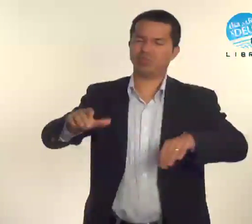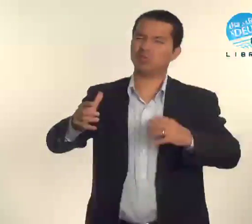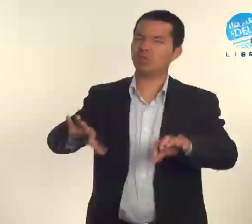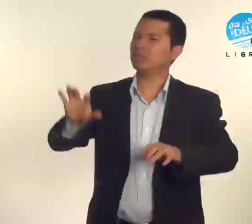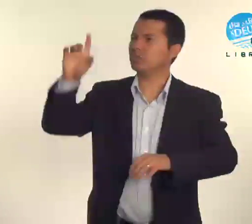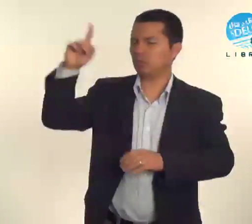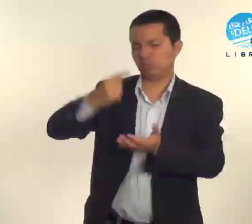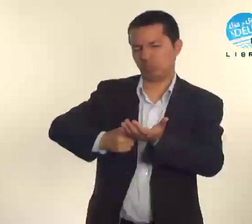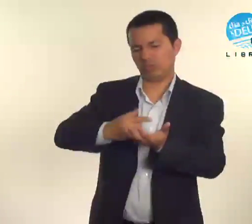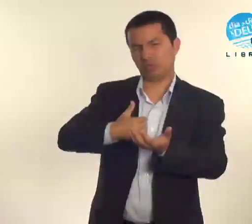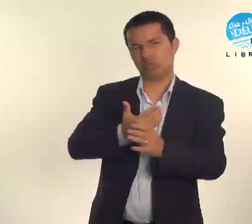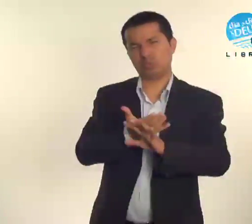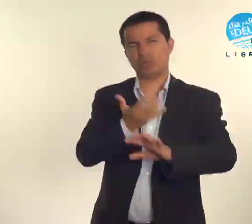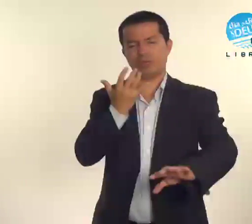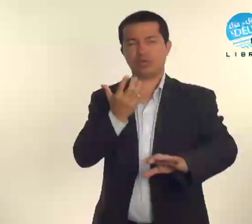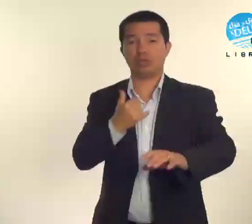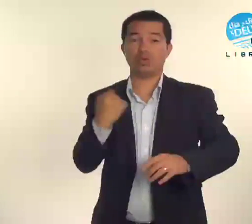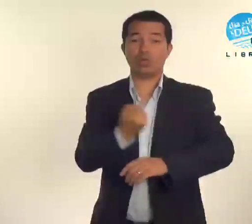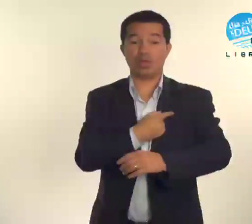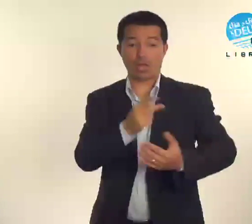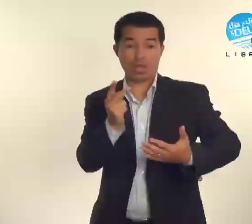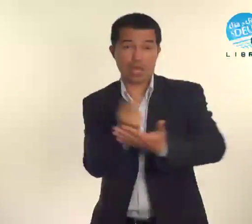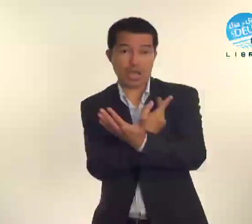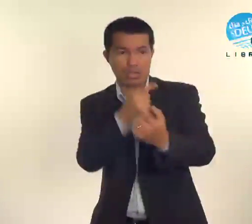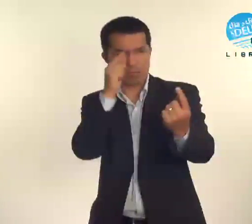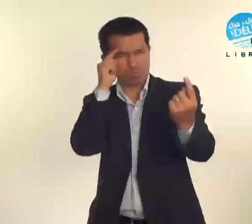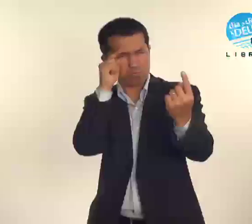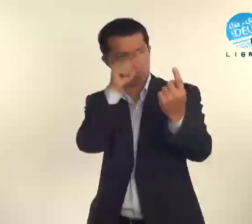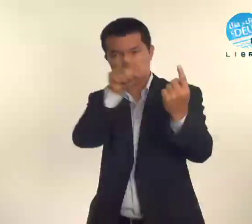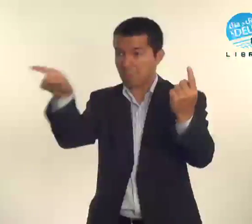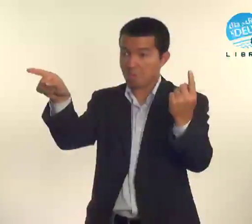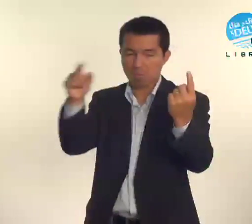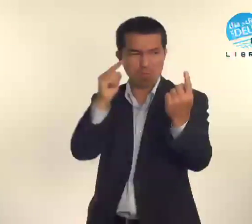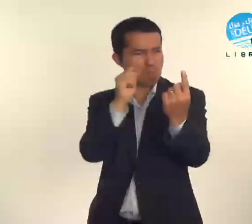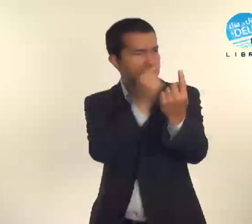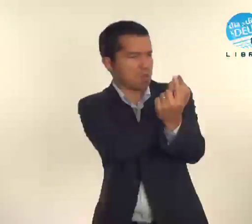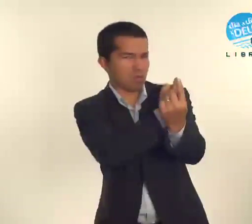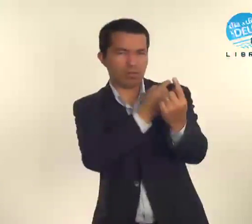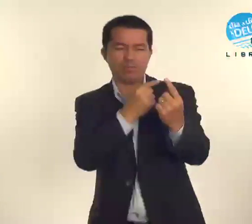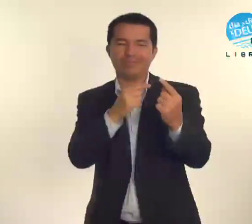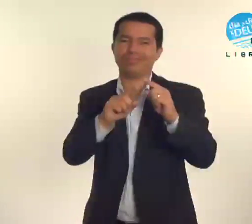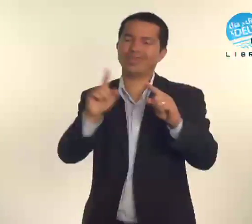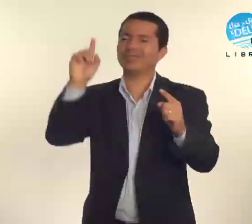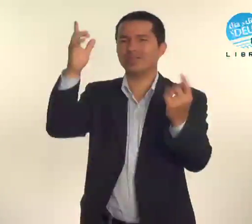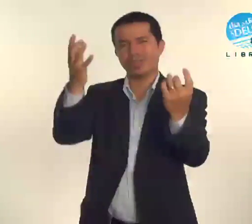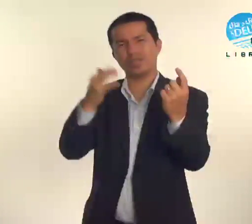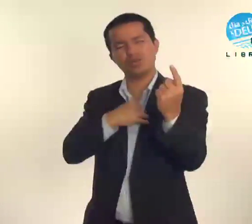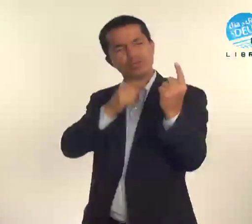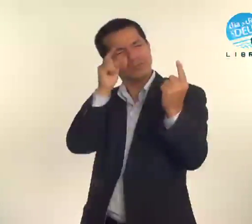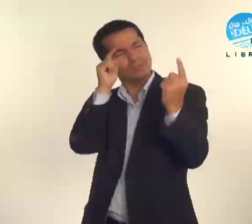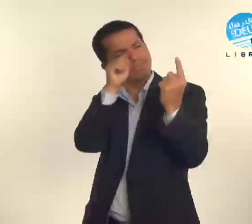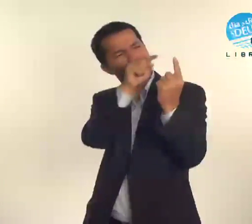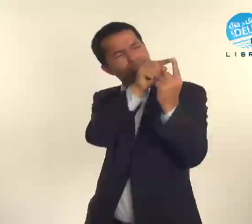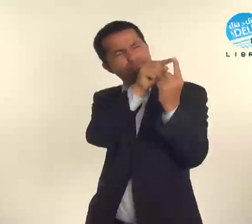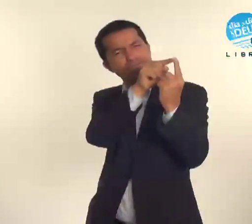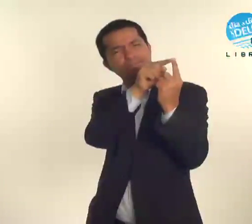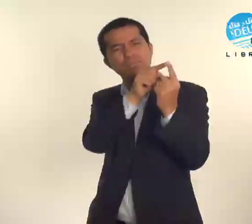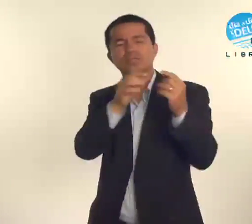nós erramos o alvo para o qual Deus nos criou e nos chamou. E aí nós estamos